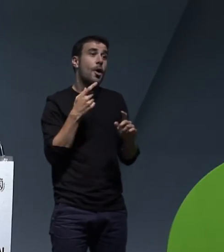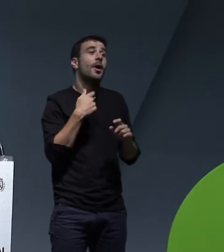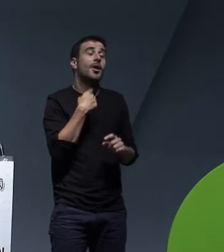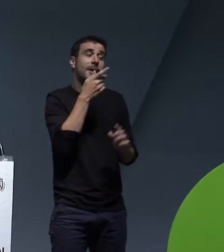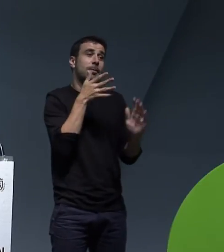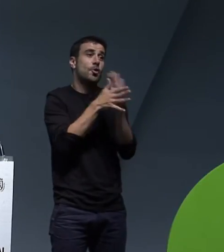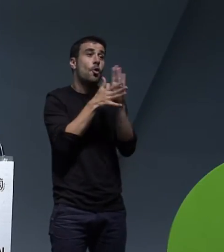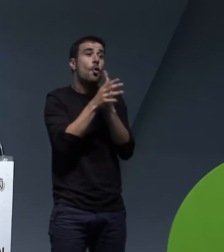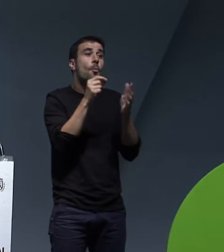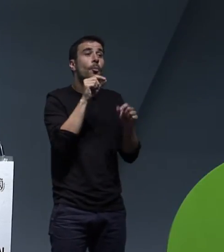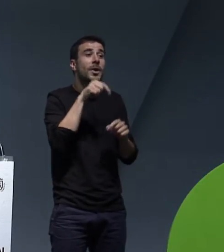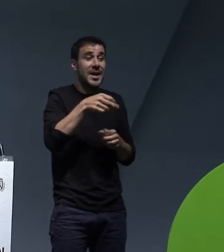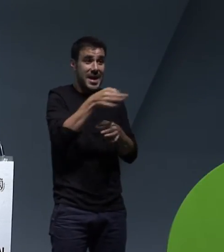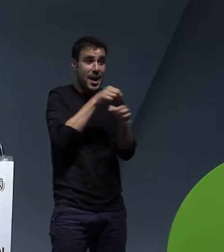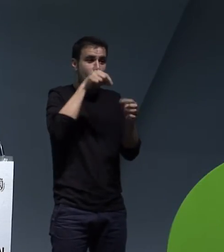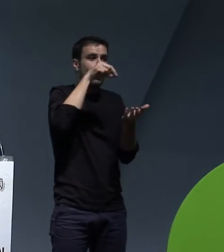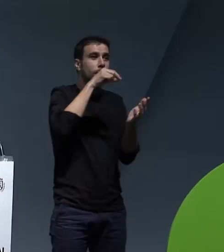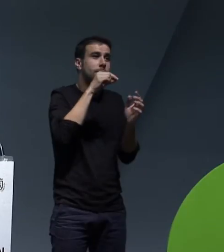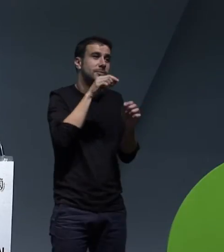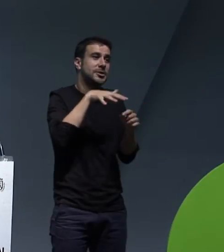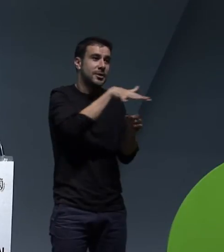puntos distintos en la geografía insular.